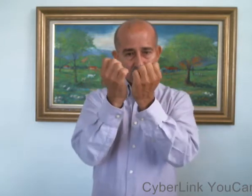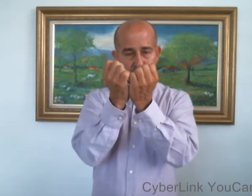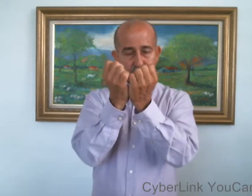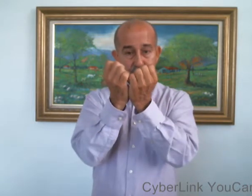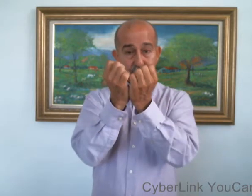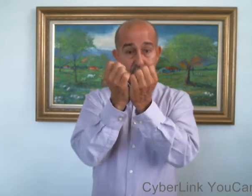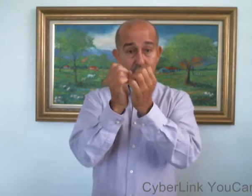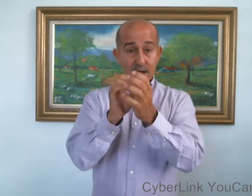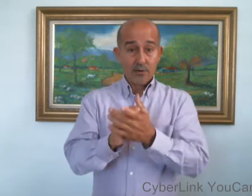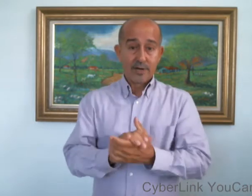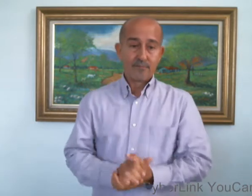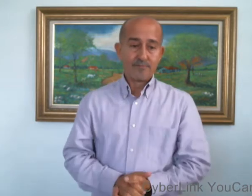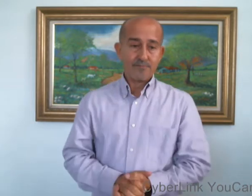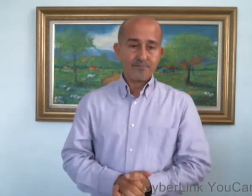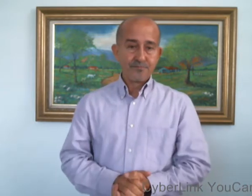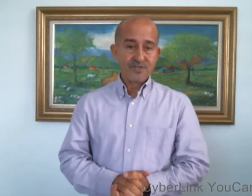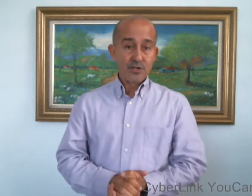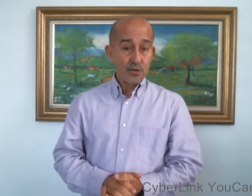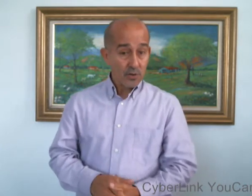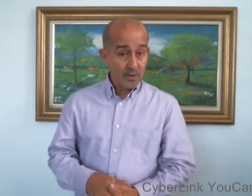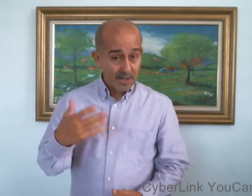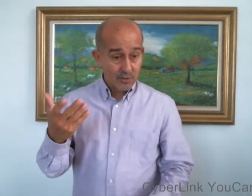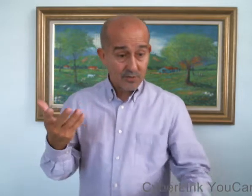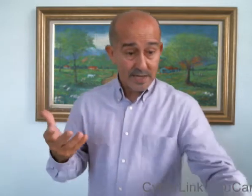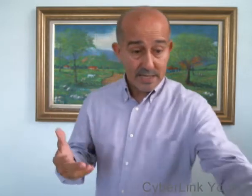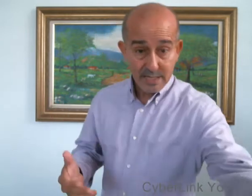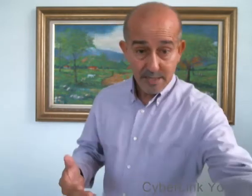equipo. Ahora, si yo estoy hablando del equipo